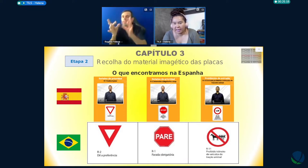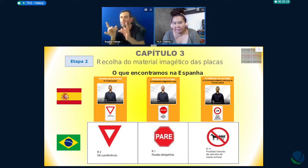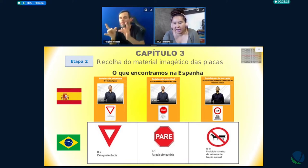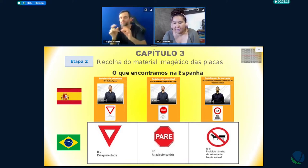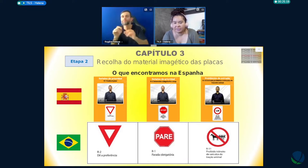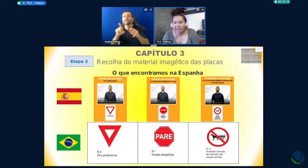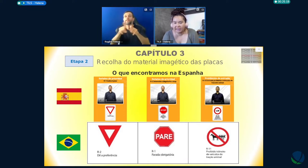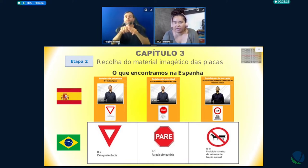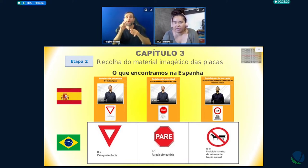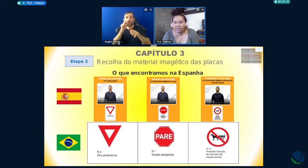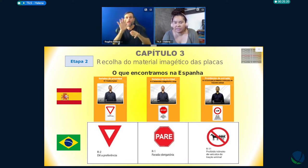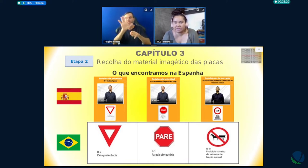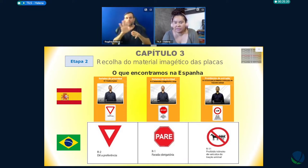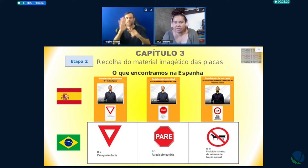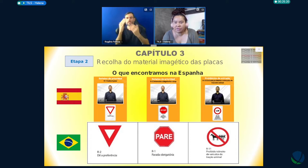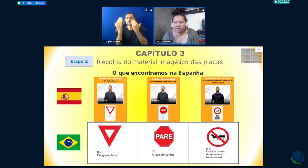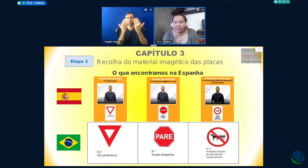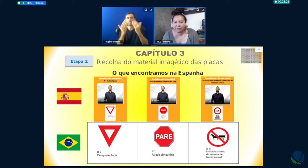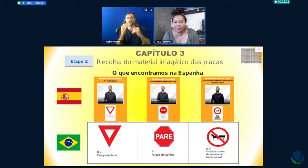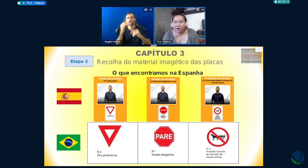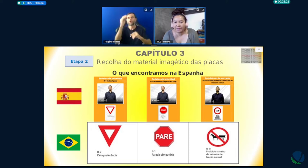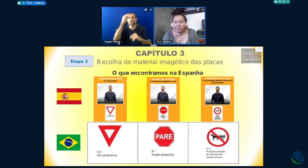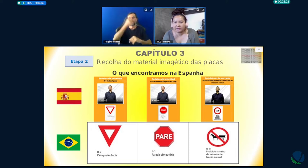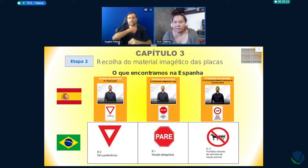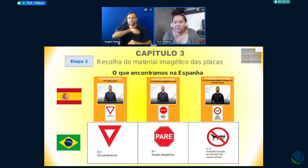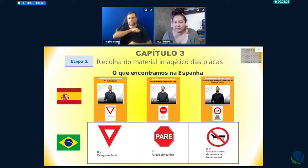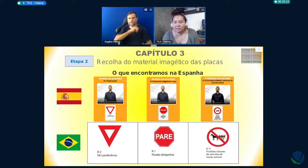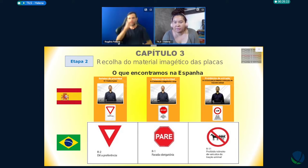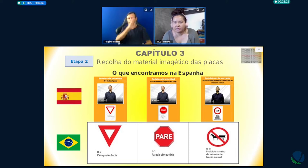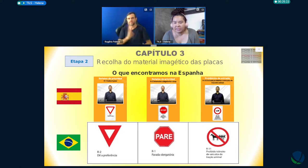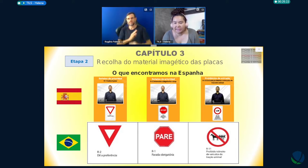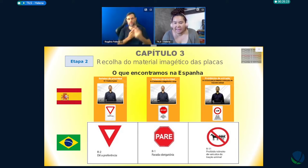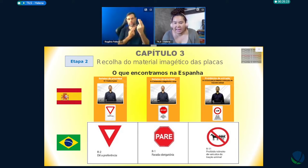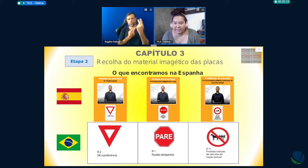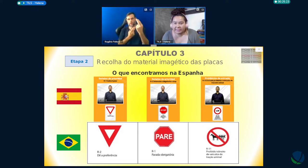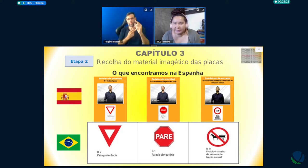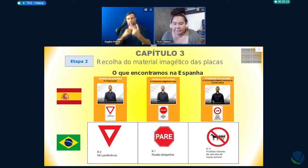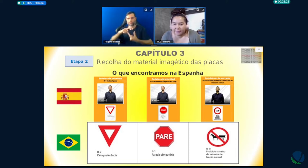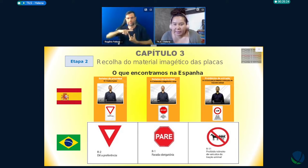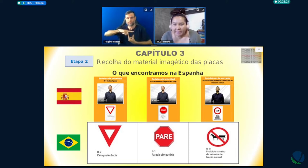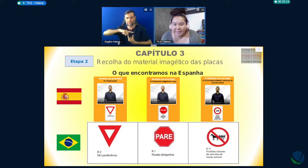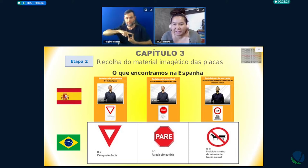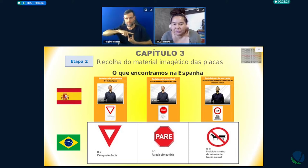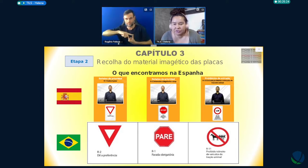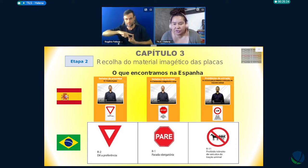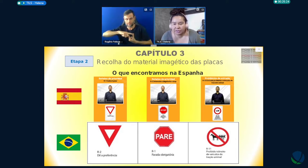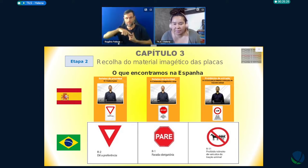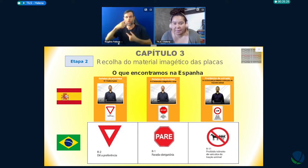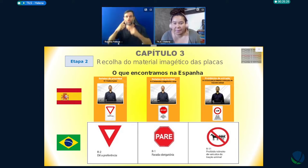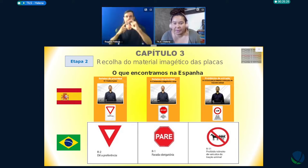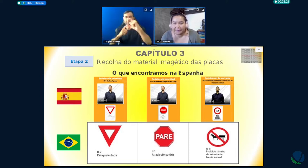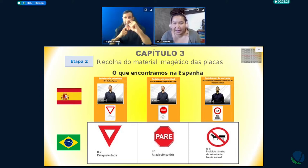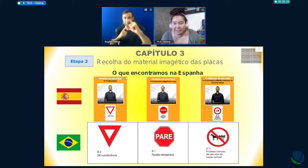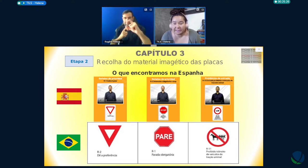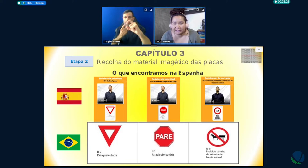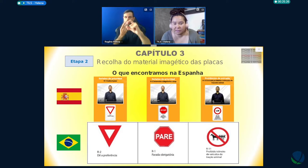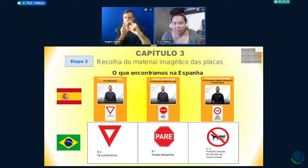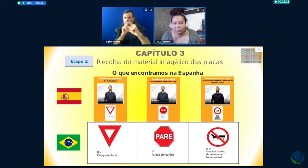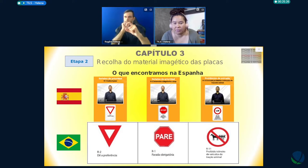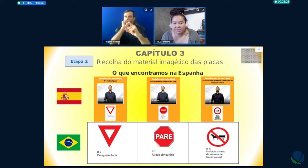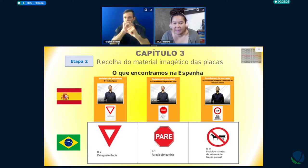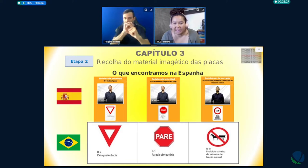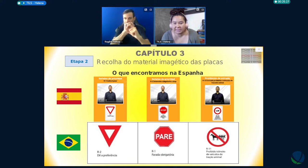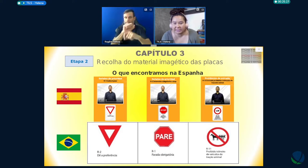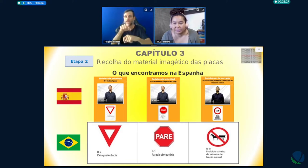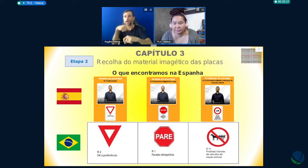de termos da área de trânsito, não de forma muito detalhada, mas que tem uma proposta parecida